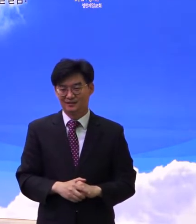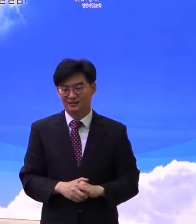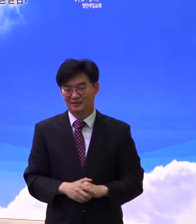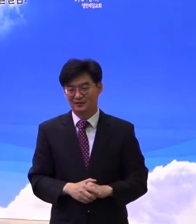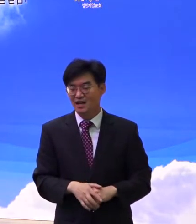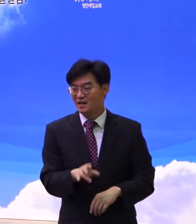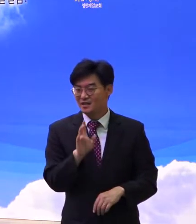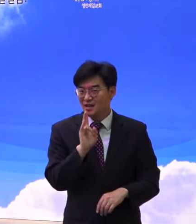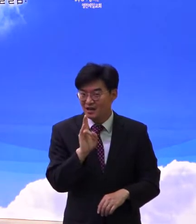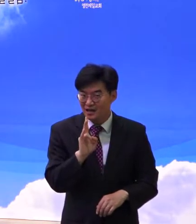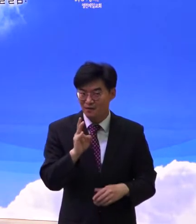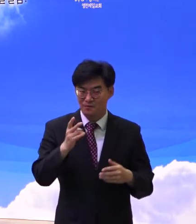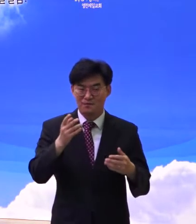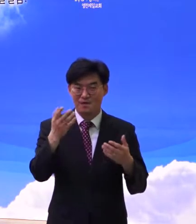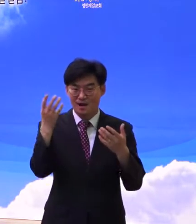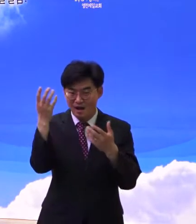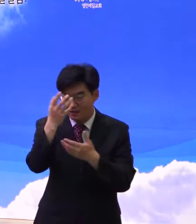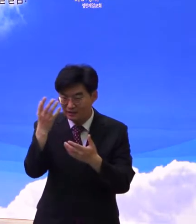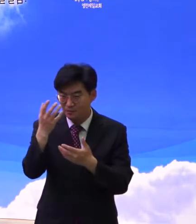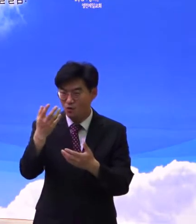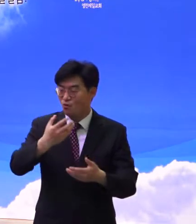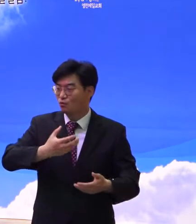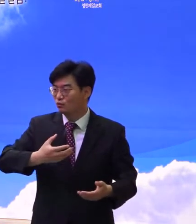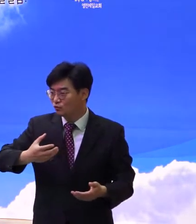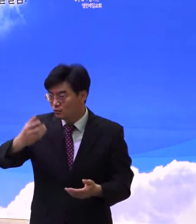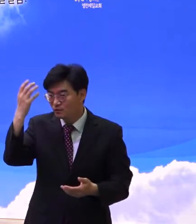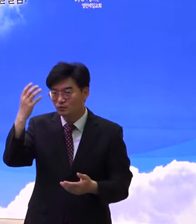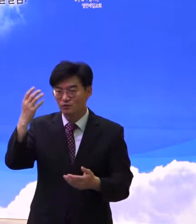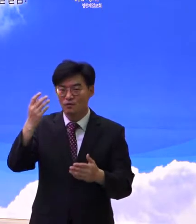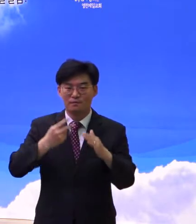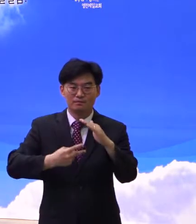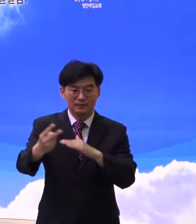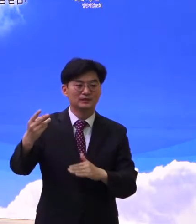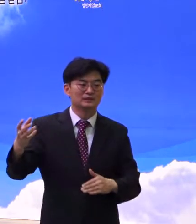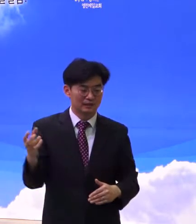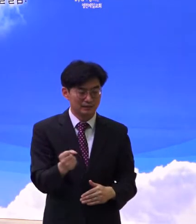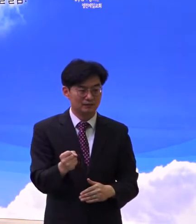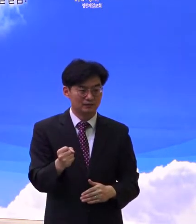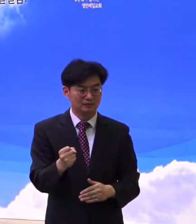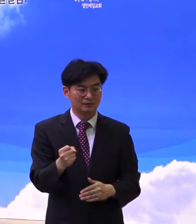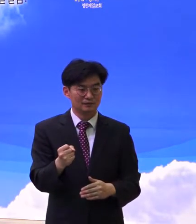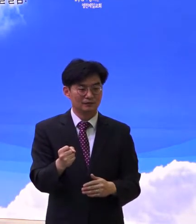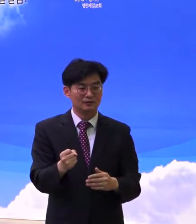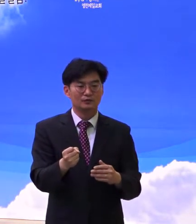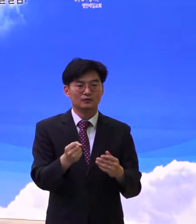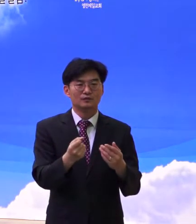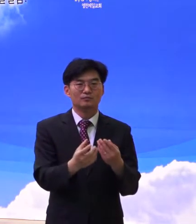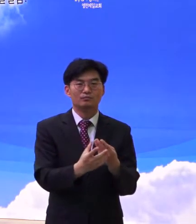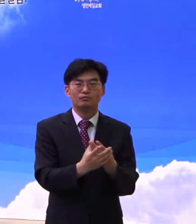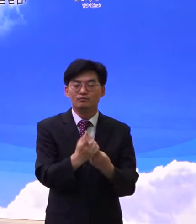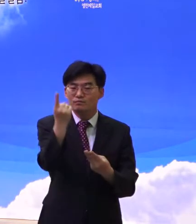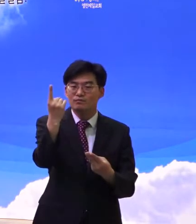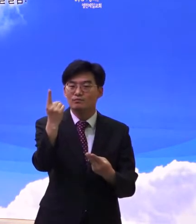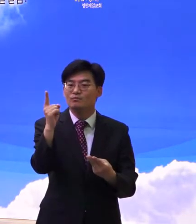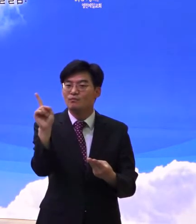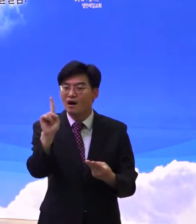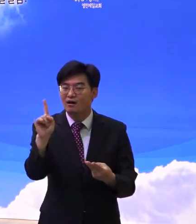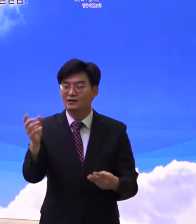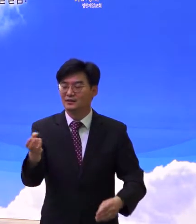예언을 하고 환상을 보고 꿈을 꾸는 것, 이것은 사실 한 가지입니다. 성령이 임해서 나타나는